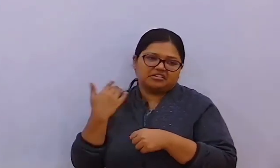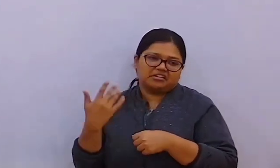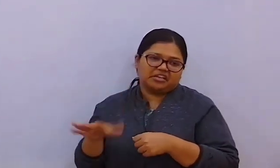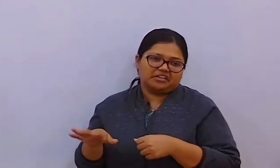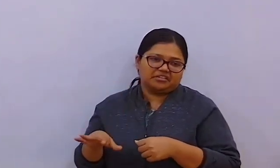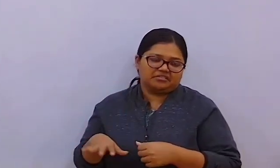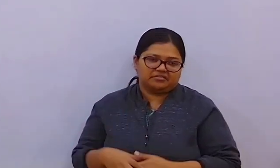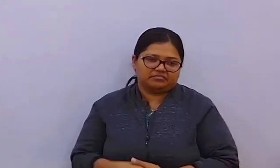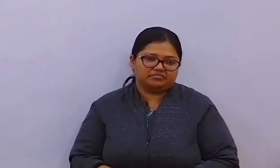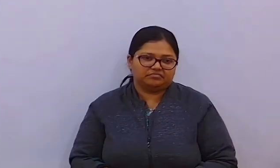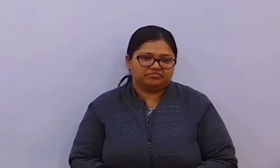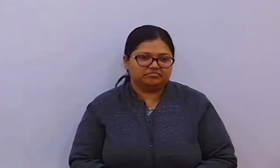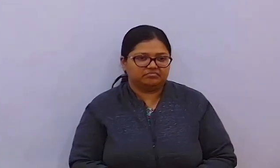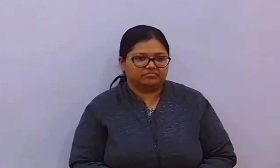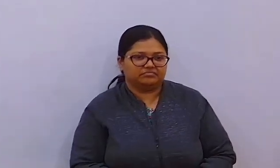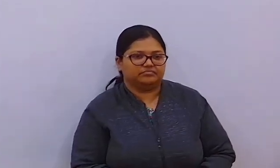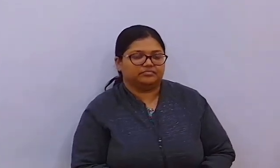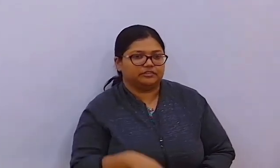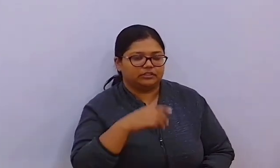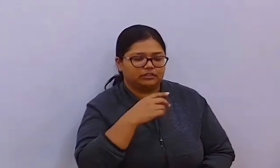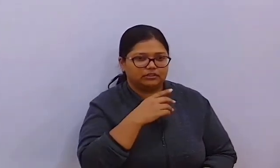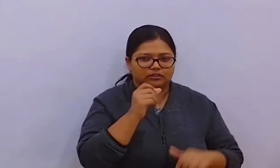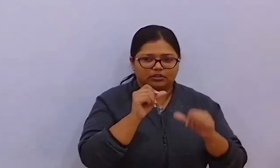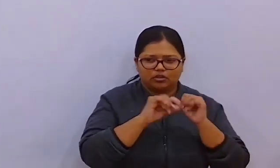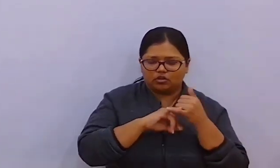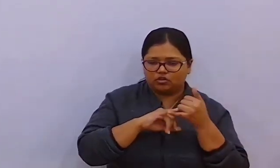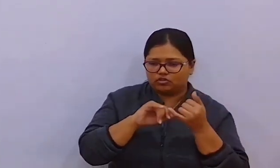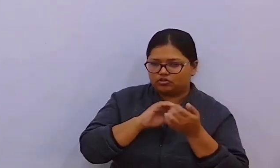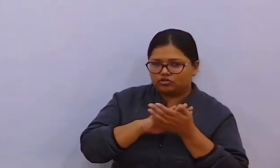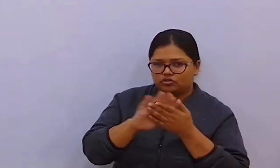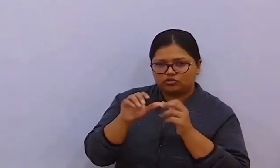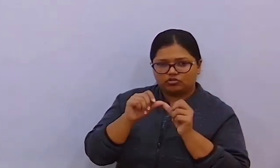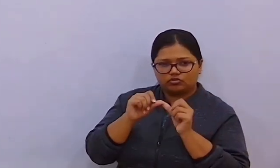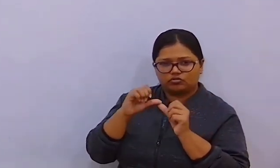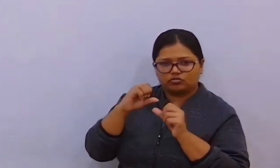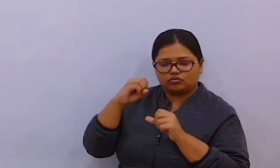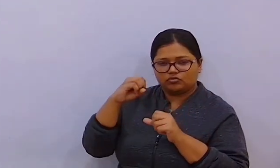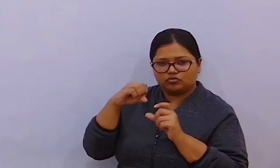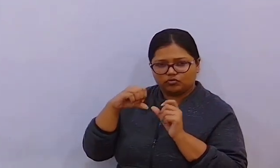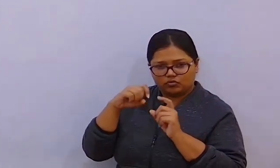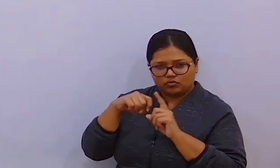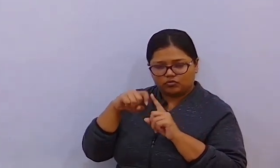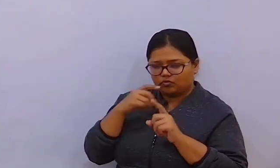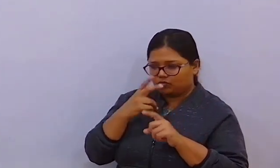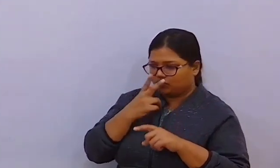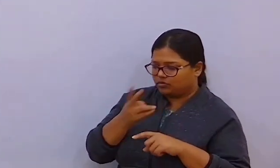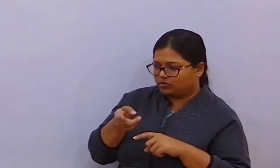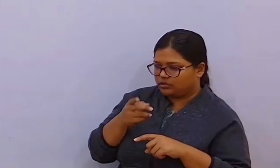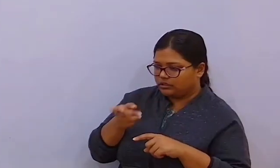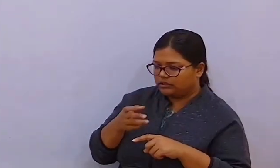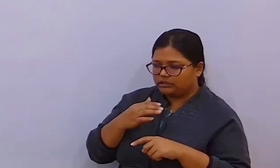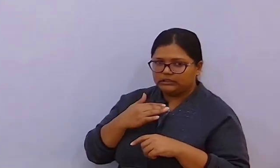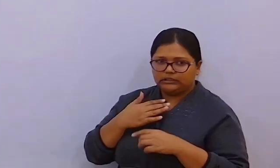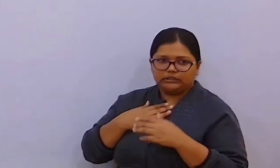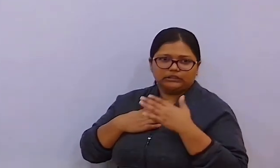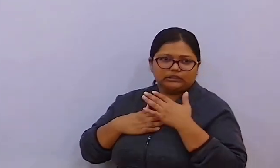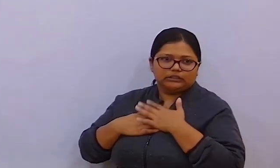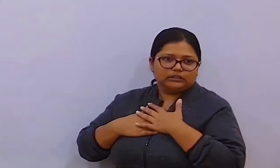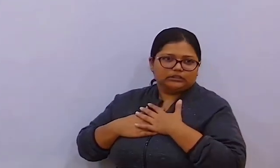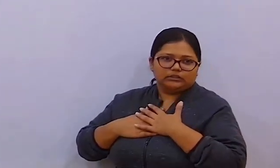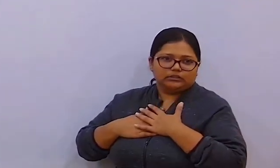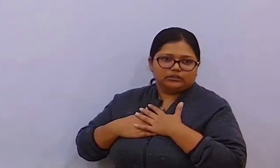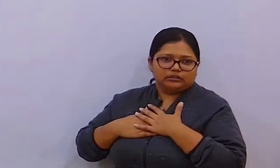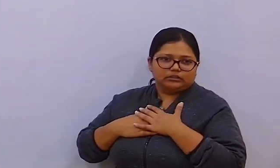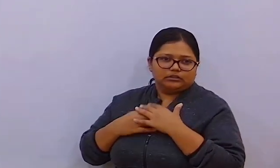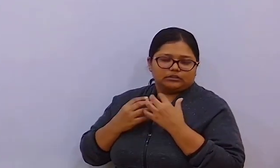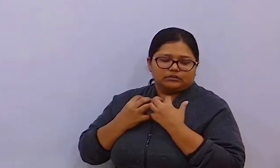बौद्ध धर्म की क्या ले लिया, आश्रय ले लिया, और बौद्ध धर्म ग्रहण करके क्या किया, अपने हिसाब से अपने आप को मतलब युद्ध से क्या कर